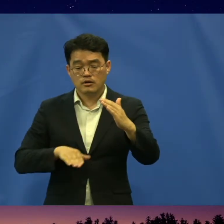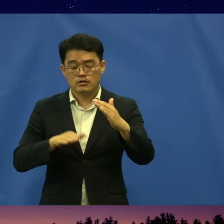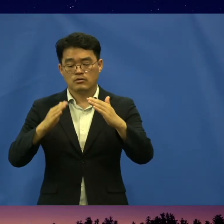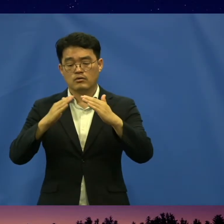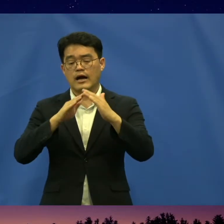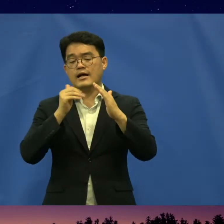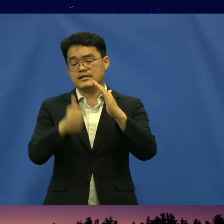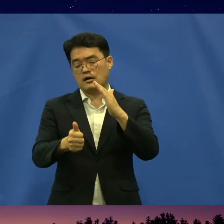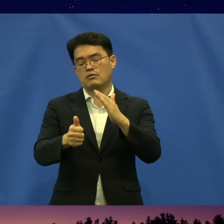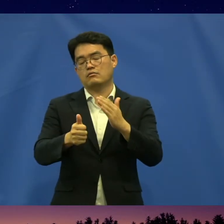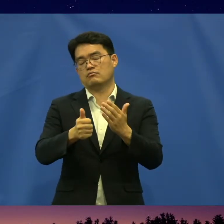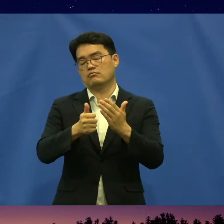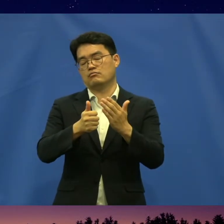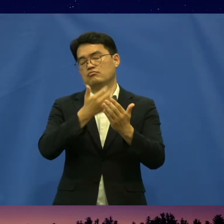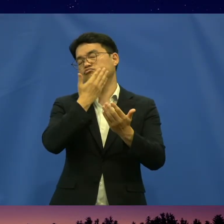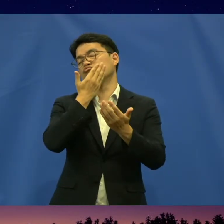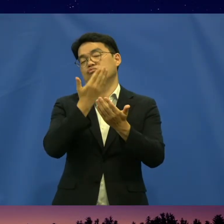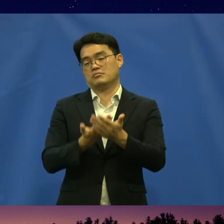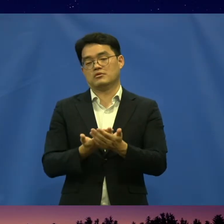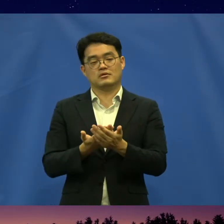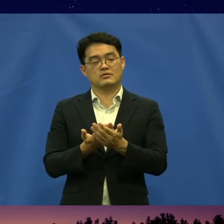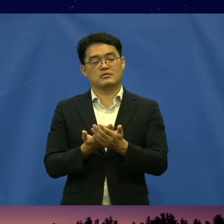어디나 리더가 중요해요. 그죠?